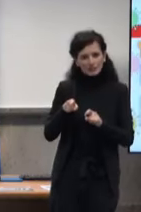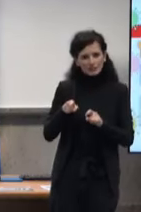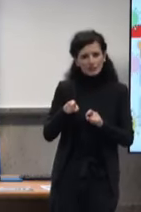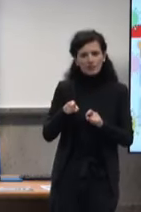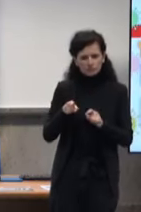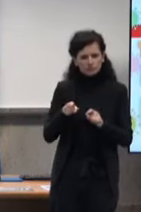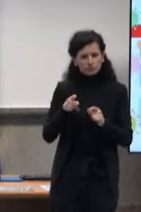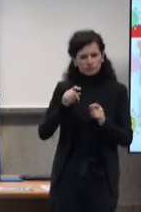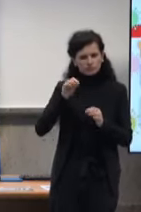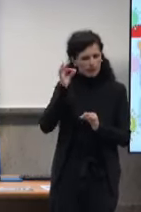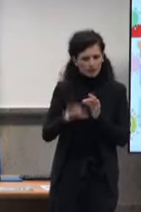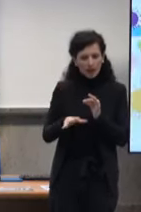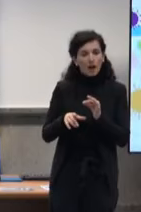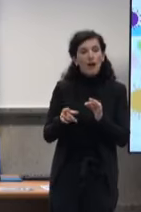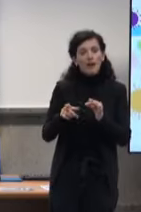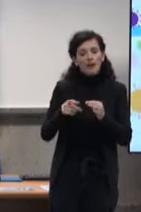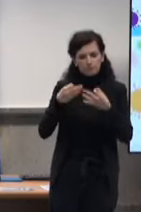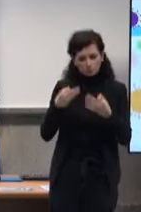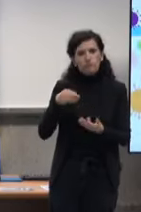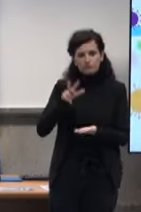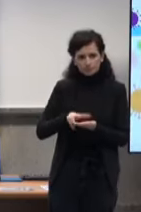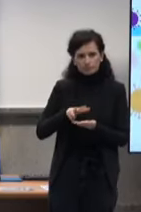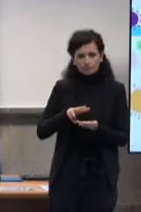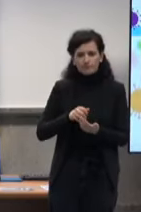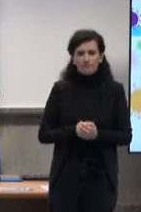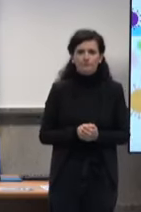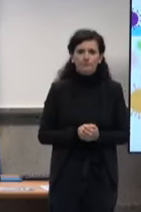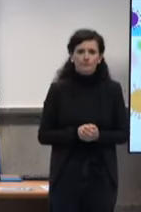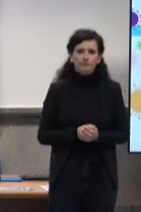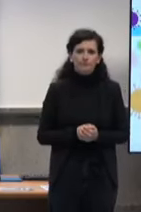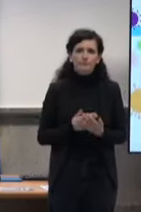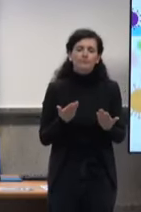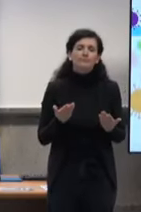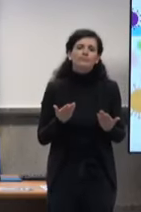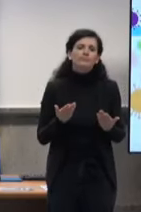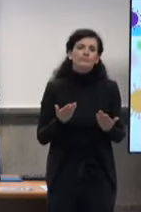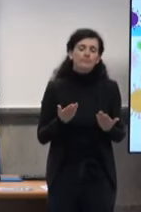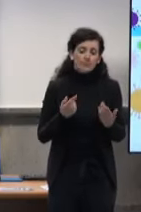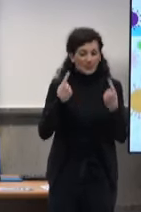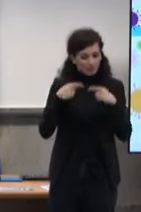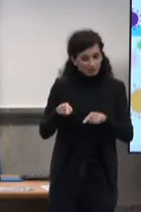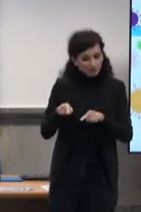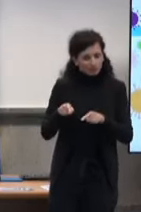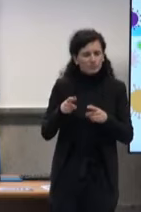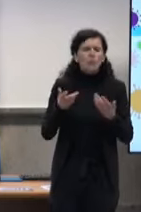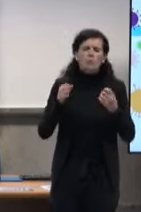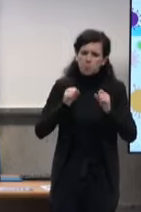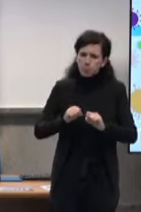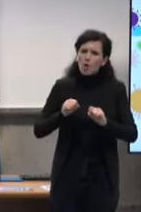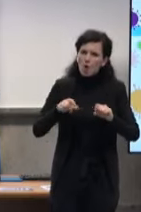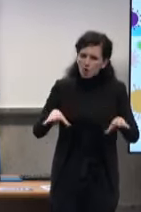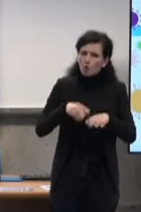rapido e sia soprattutto affidabile ora questo è una fattispecie che cominciamo a vedere come verificabile anche se non è ancora